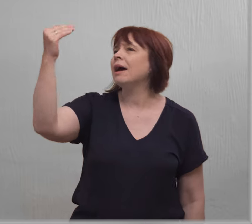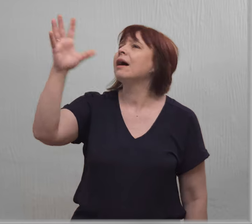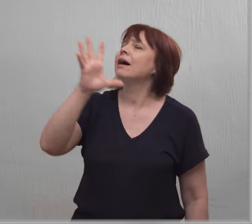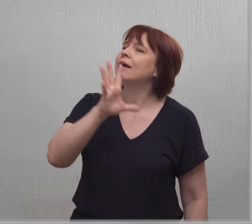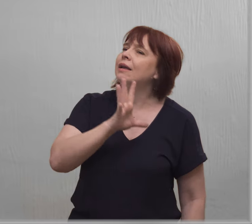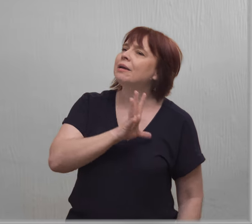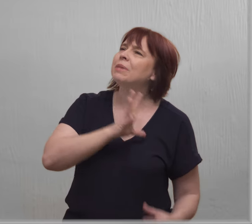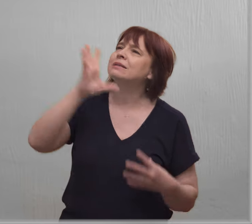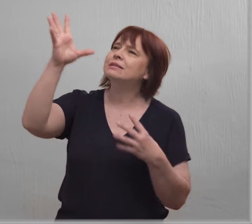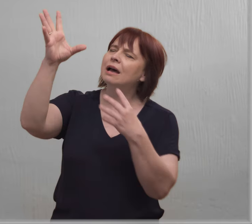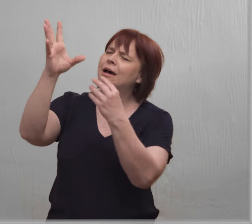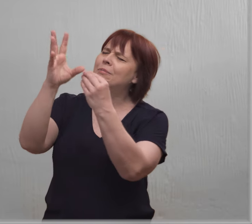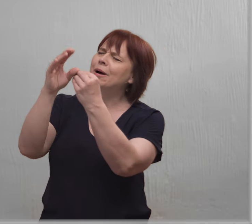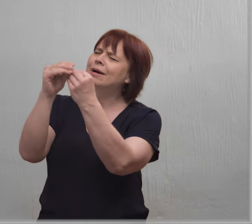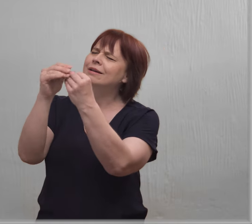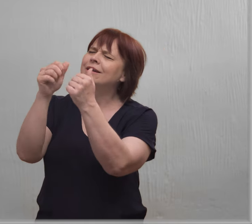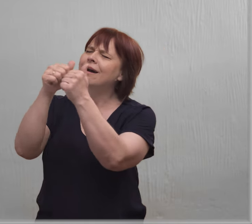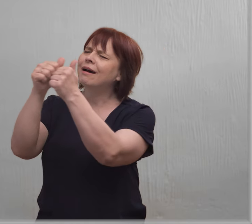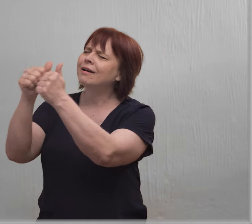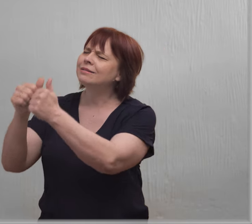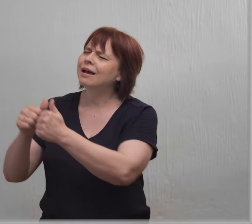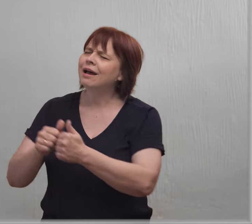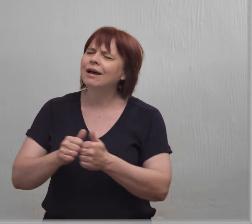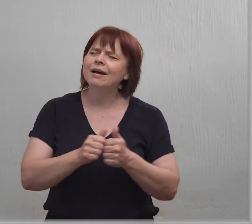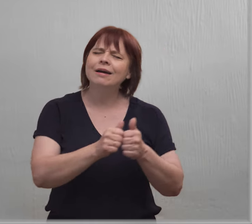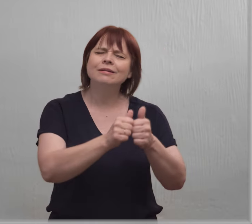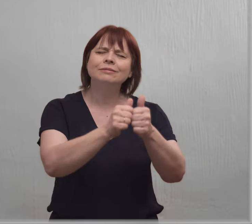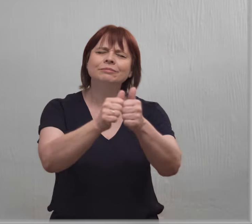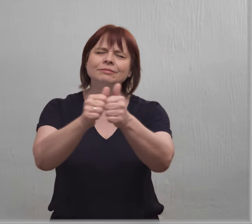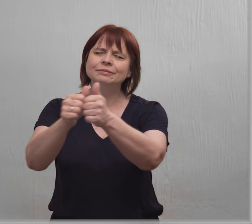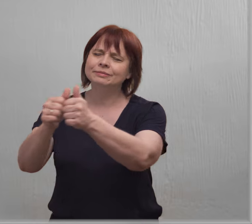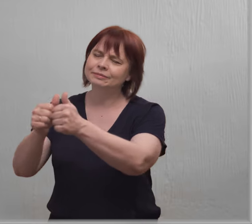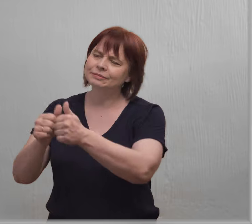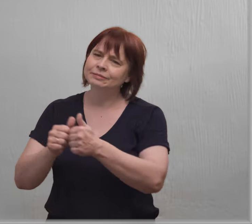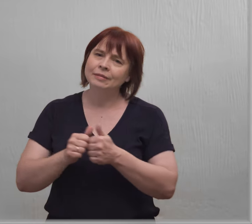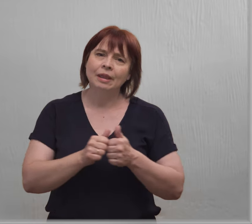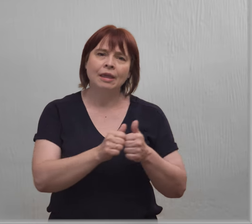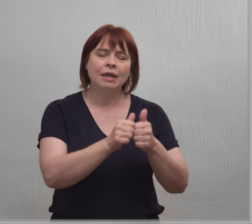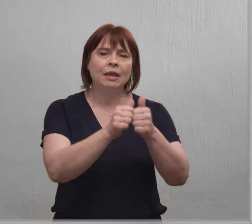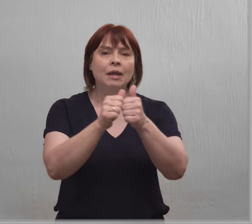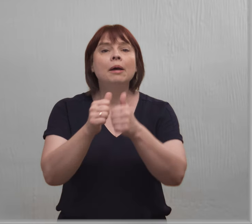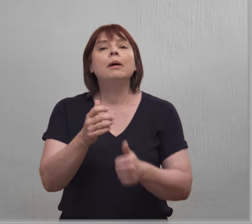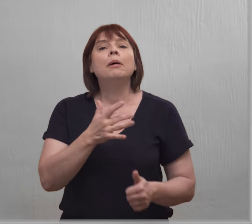знать тебя и быть с тобой рядом.